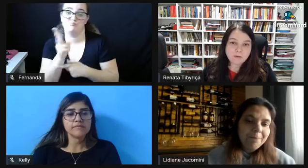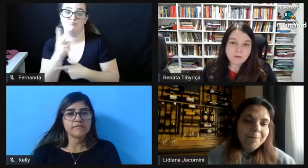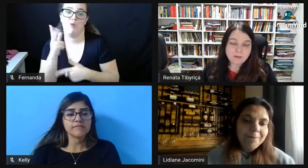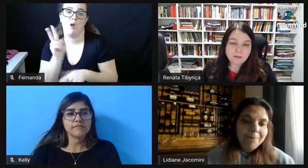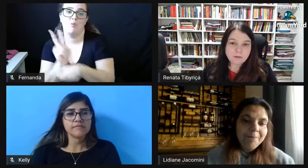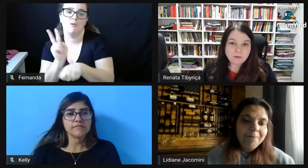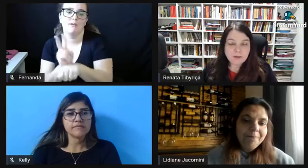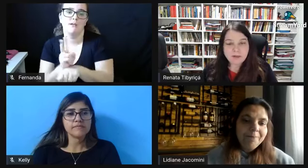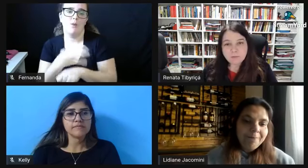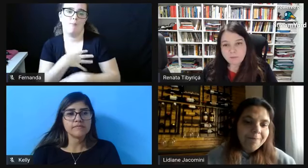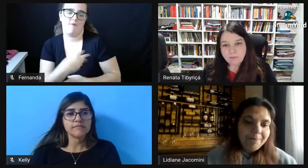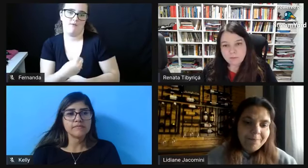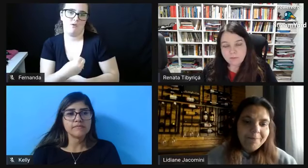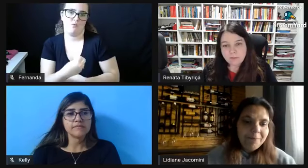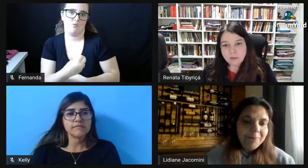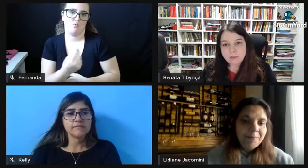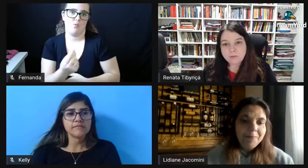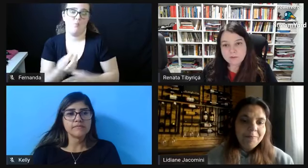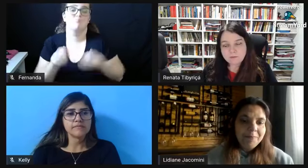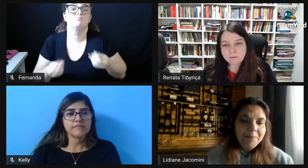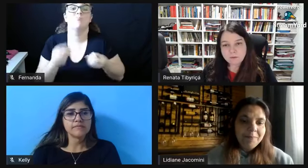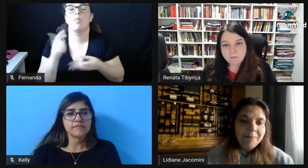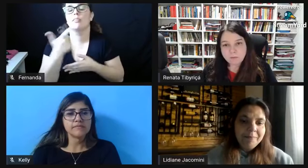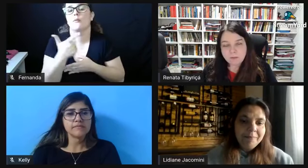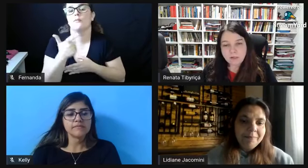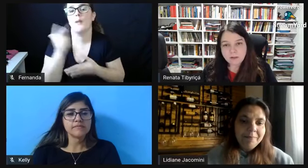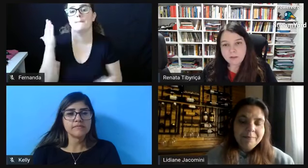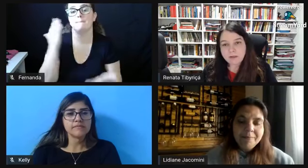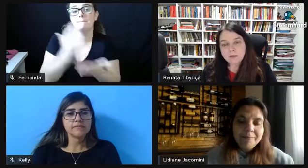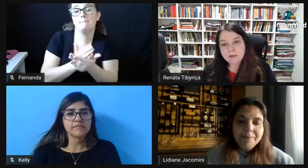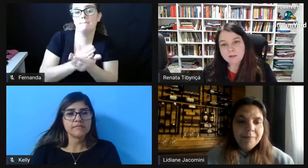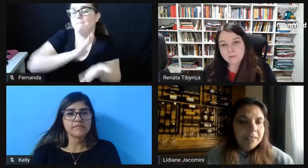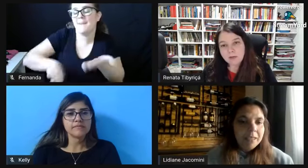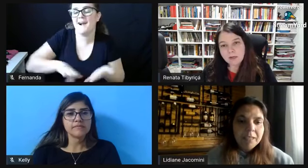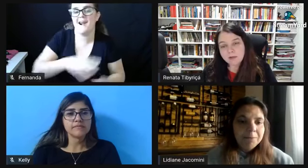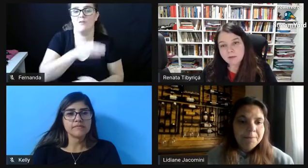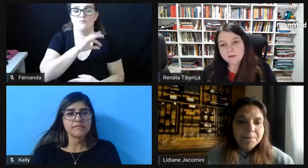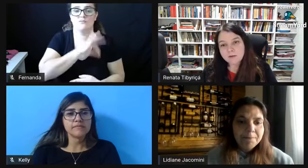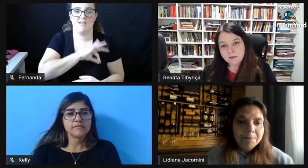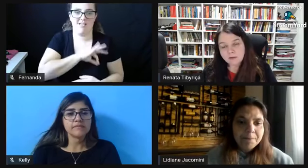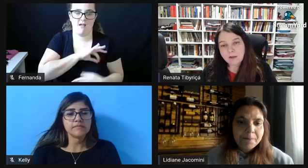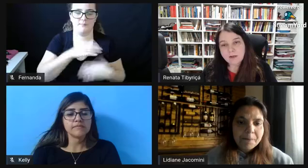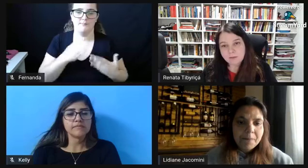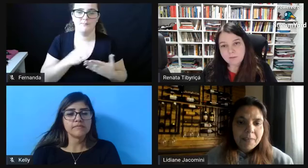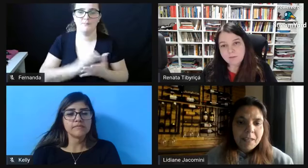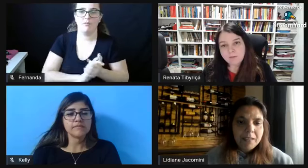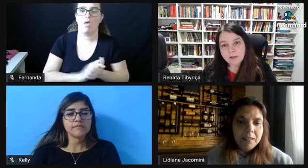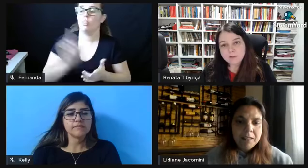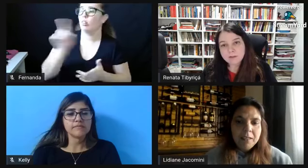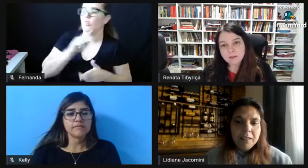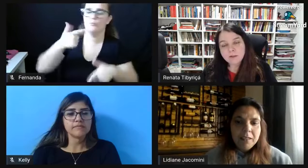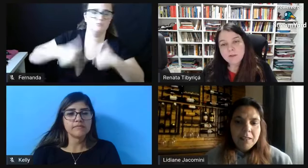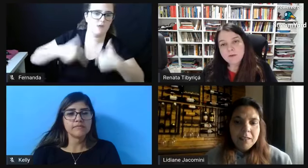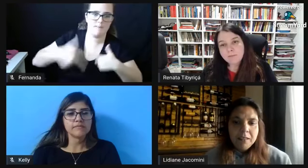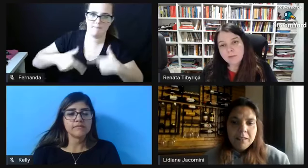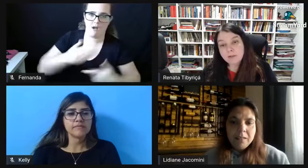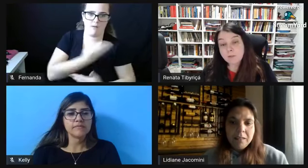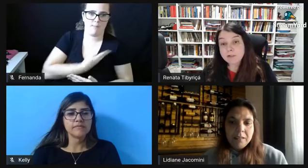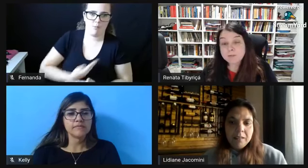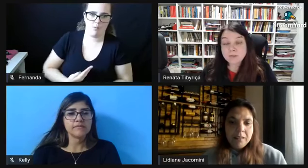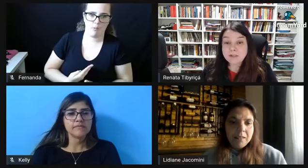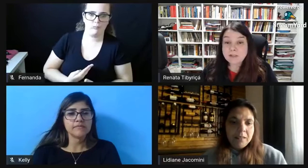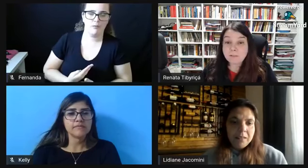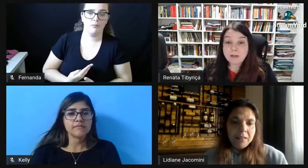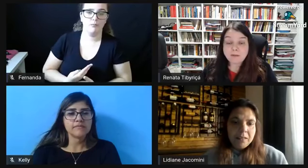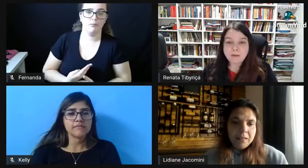Então, ela provavelmente ela não é servidora pública, né? Ela trabalha na área privada, né? Então,